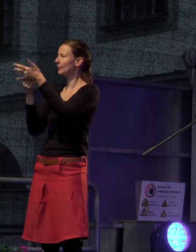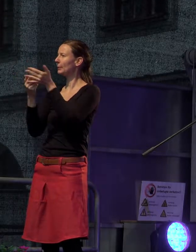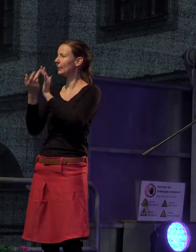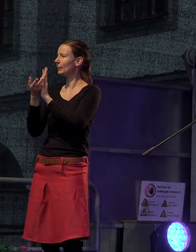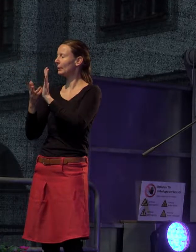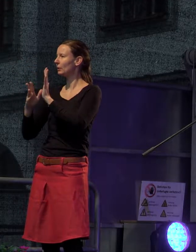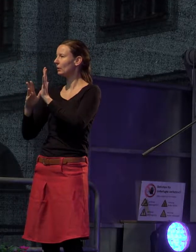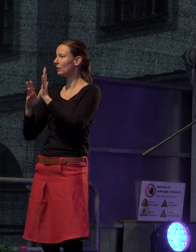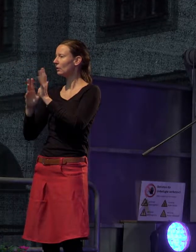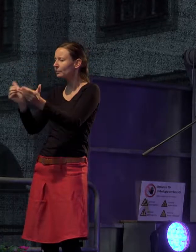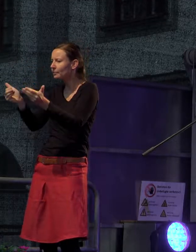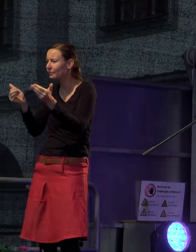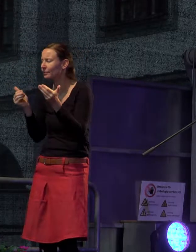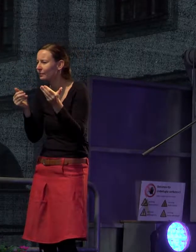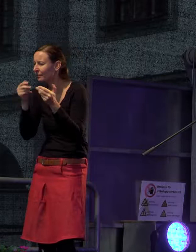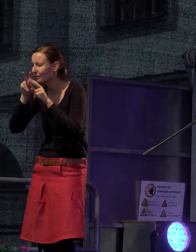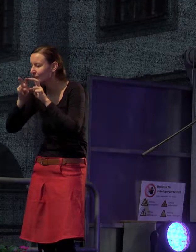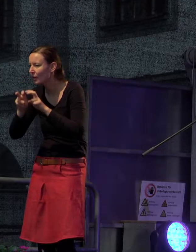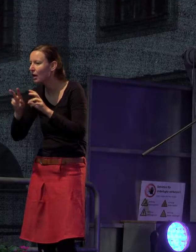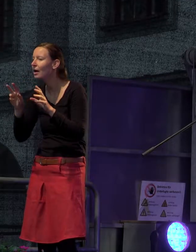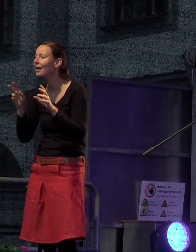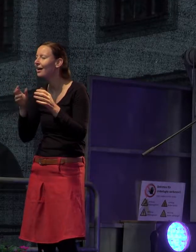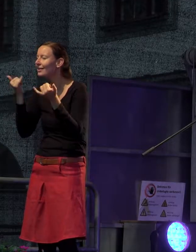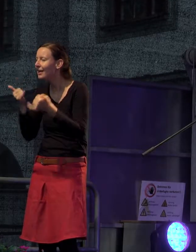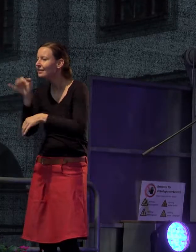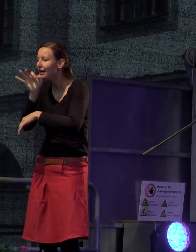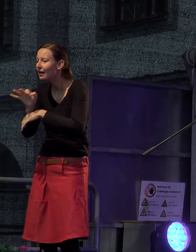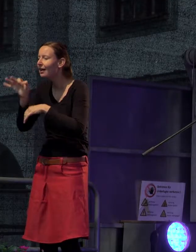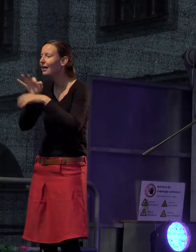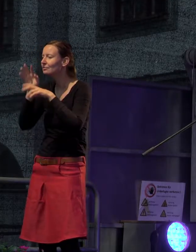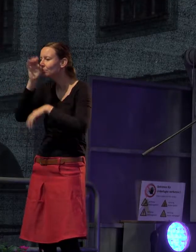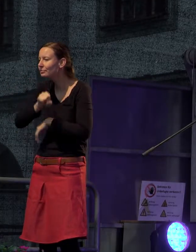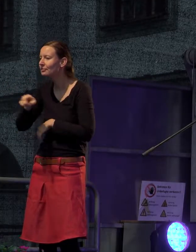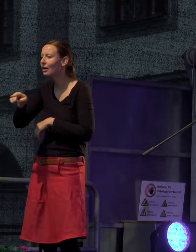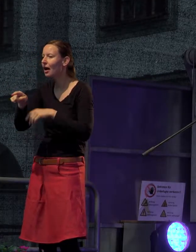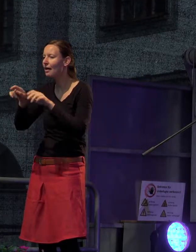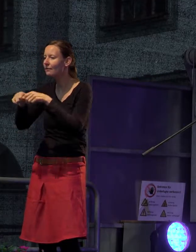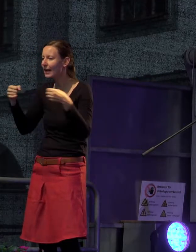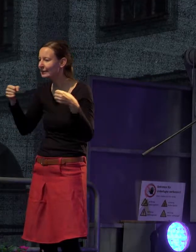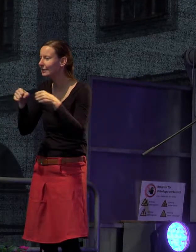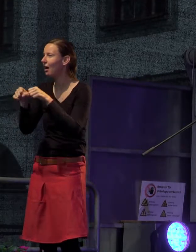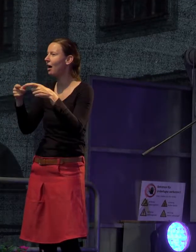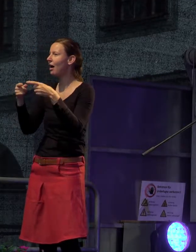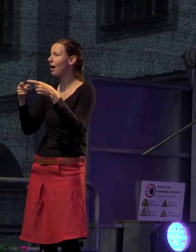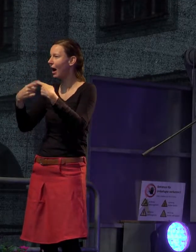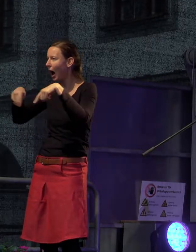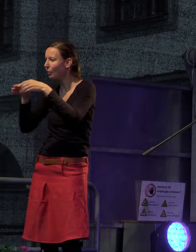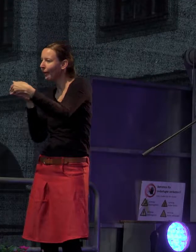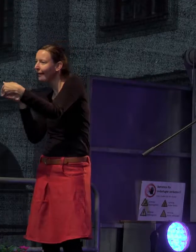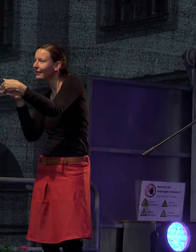verdichten und architektonische elemente wie fenster raumecken oder